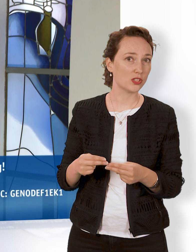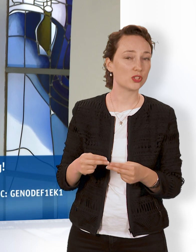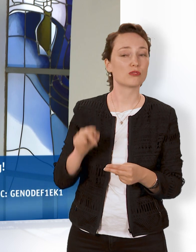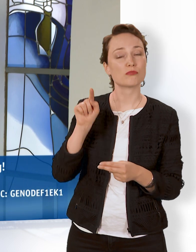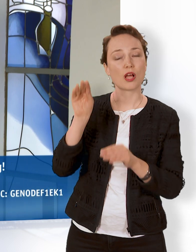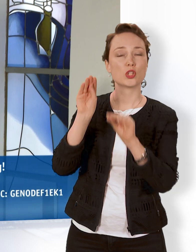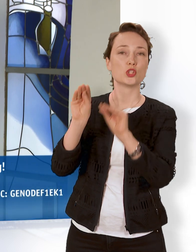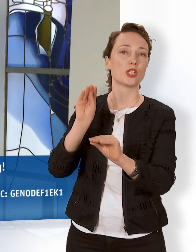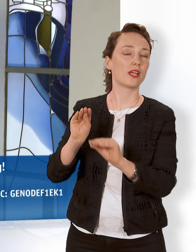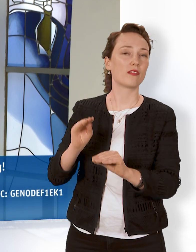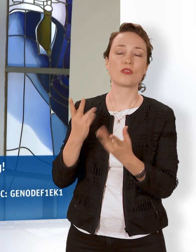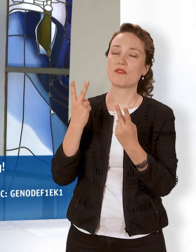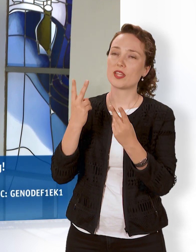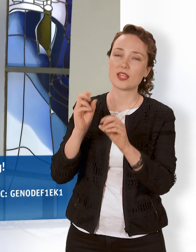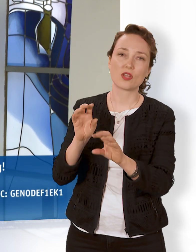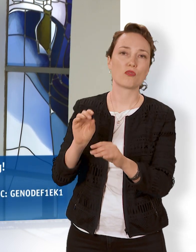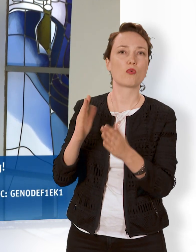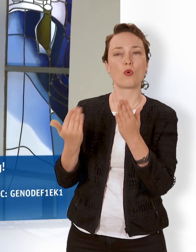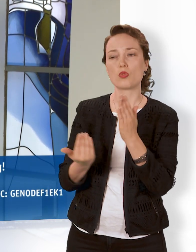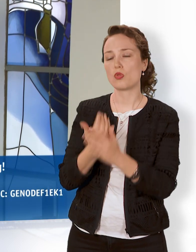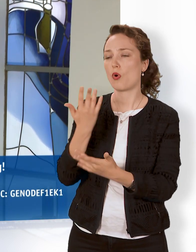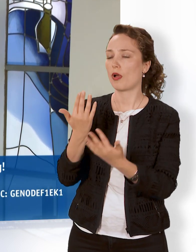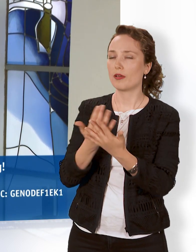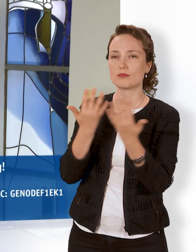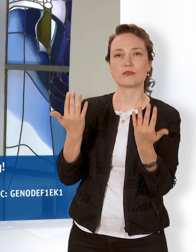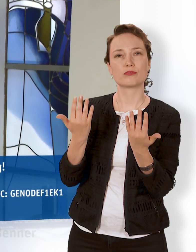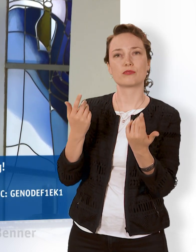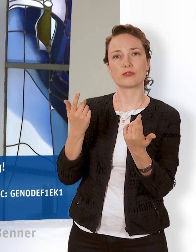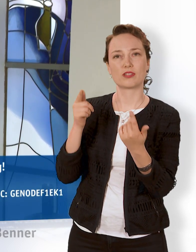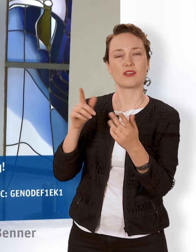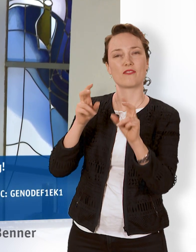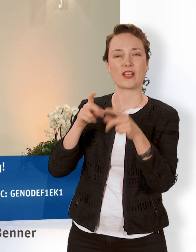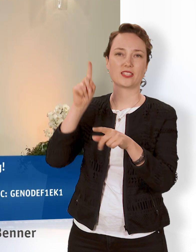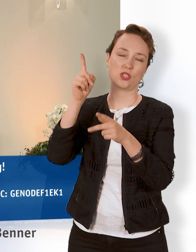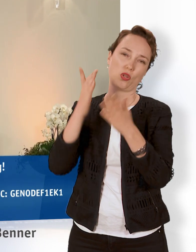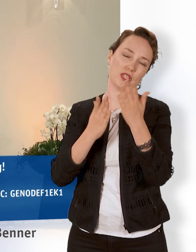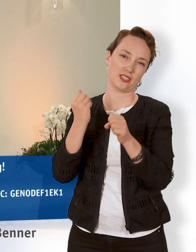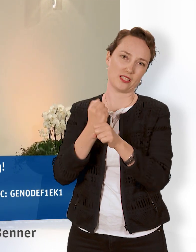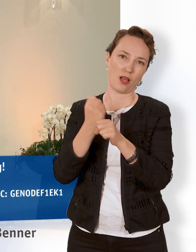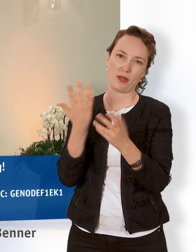Sie alles Wichtige und Neue rund um unsere Fernsehgottesdienstarbeit.